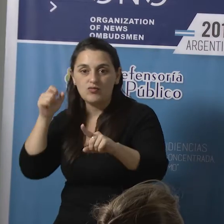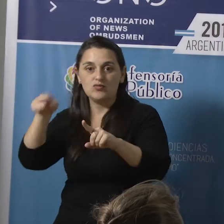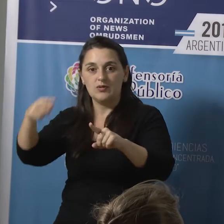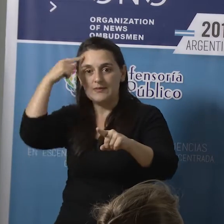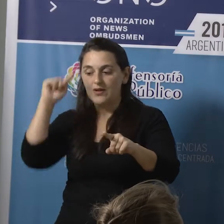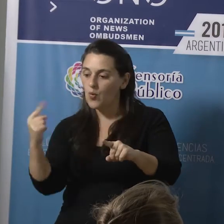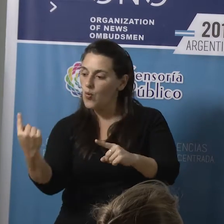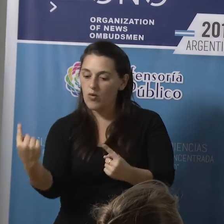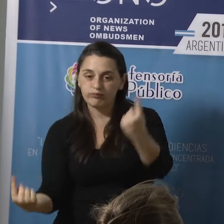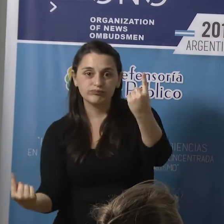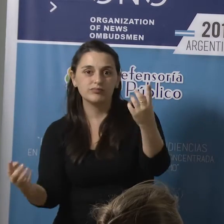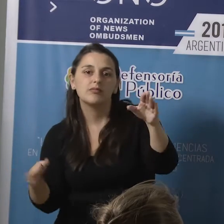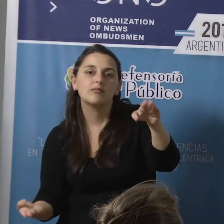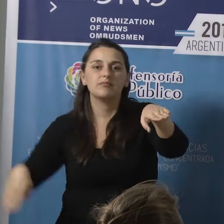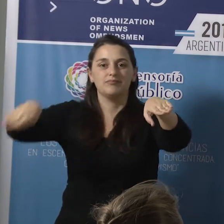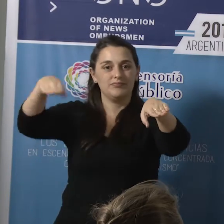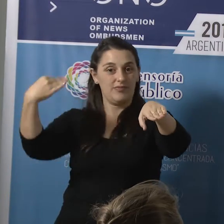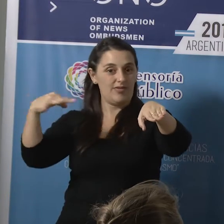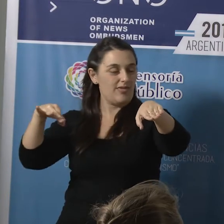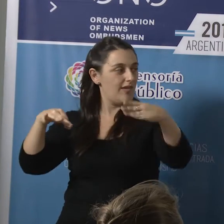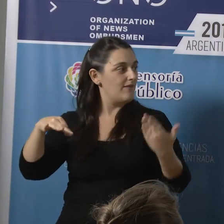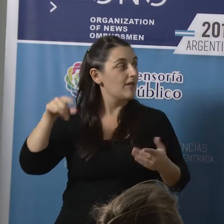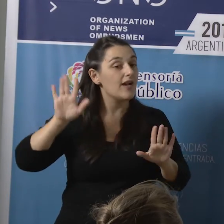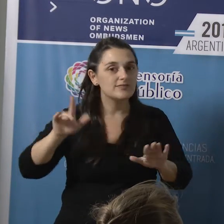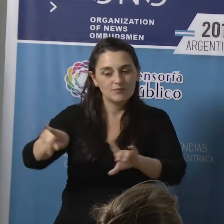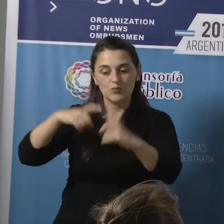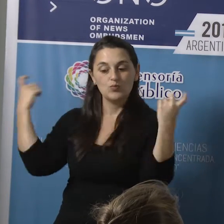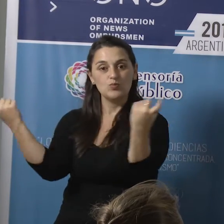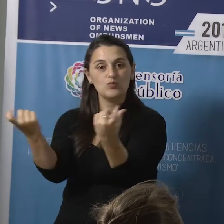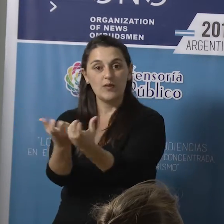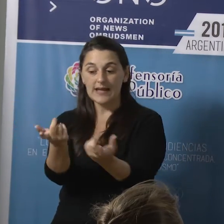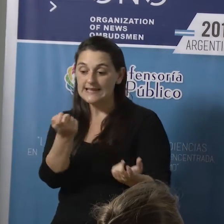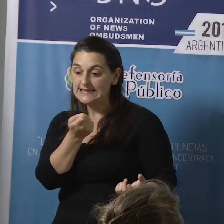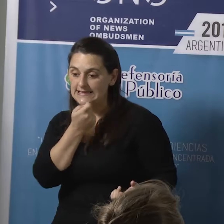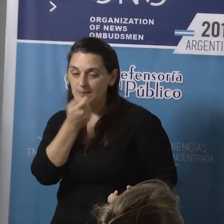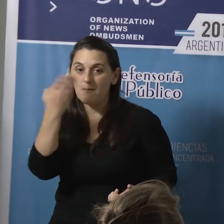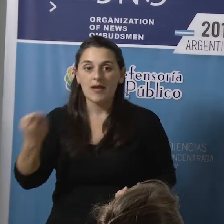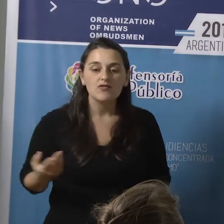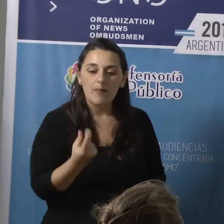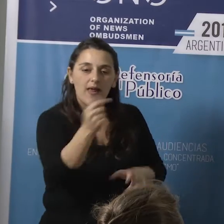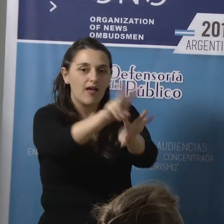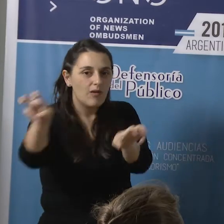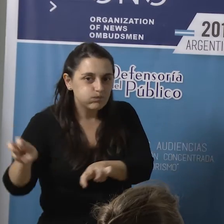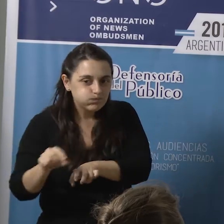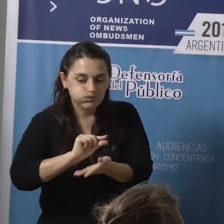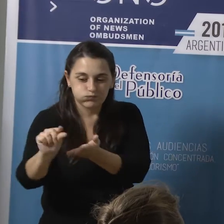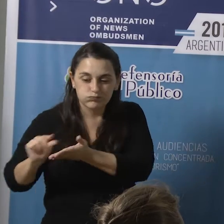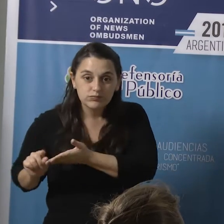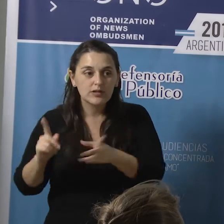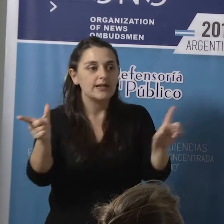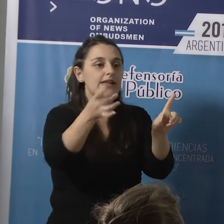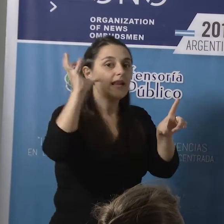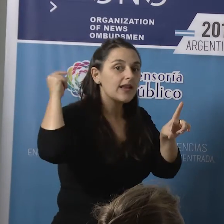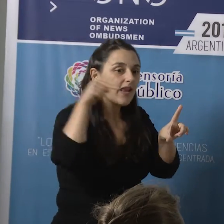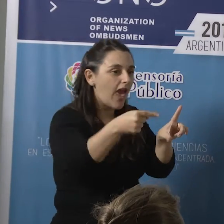peso de la desigualdad. Así, en el constitucionalismo social, los usuarios del crédito financiero, los usuarios de los servicios públicos